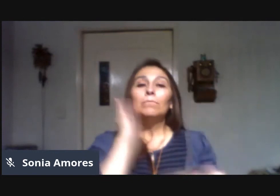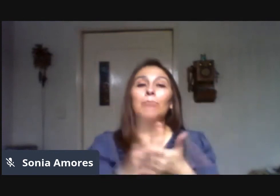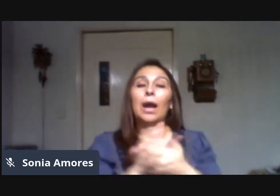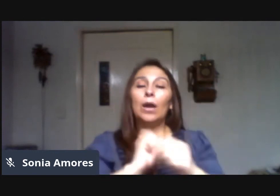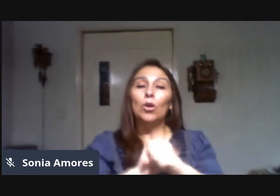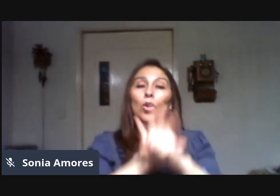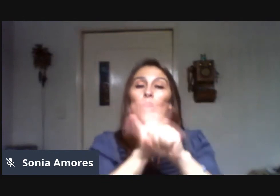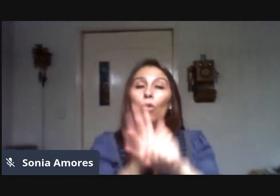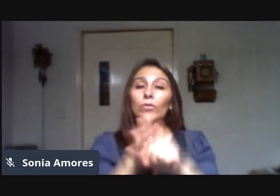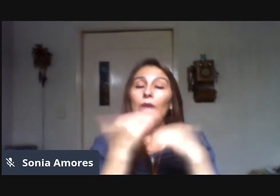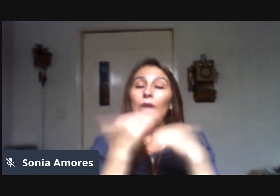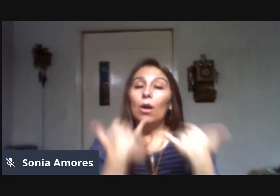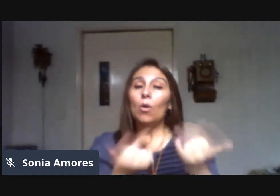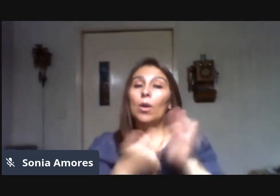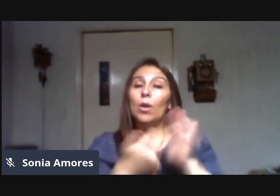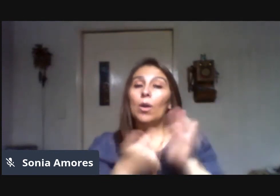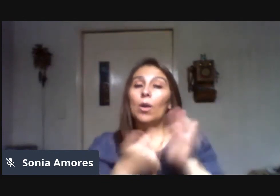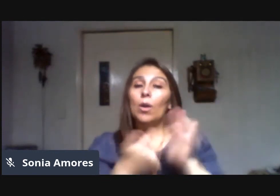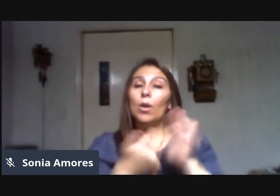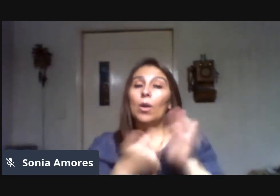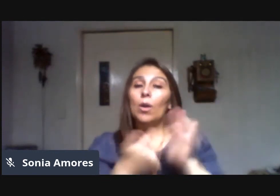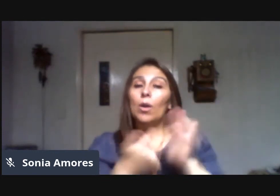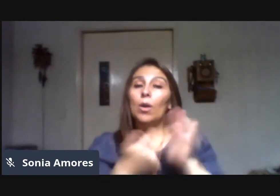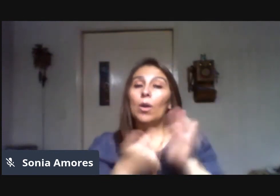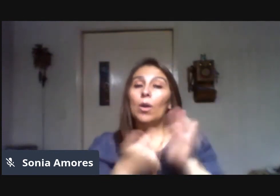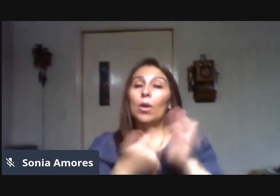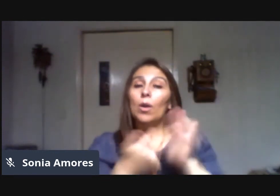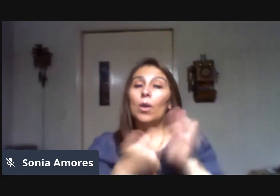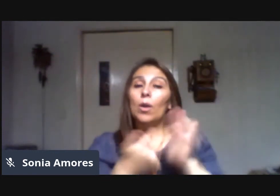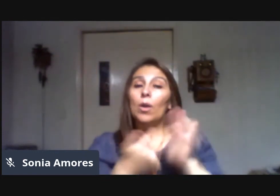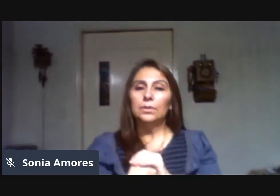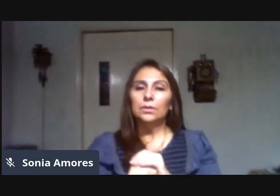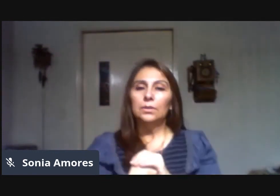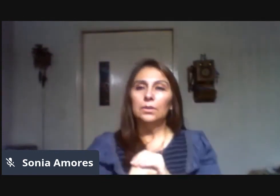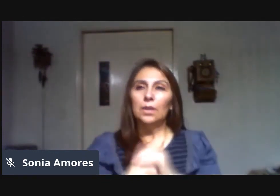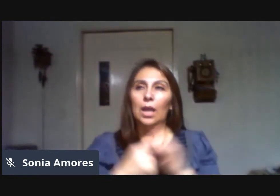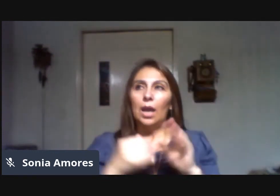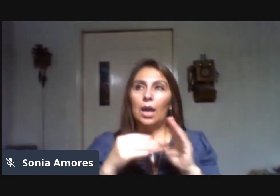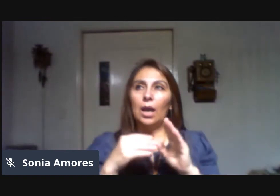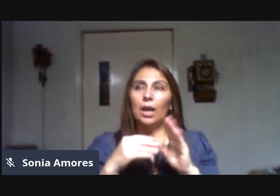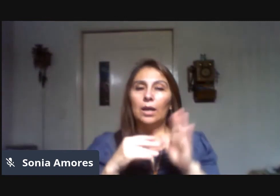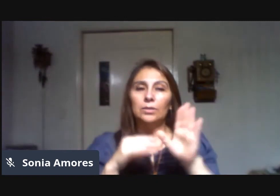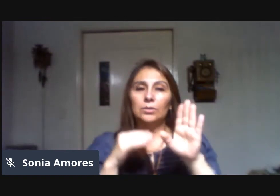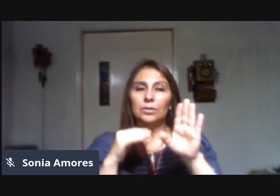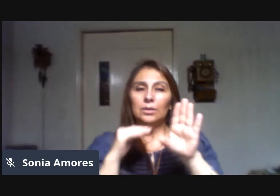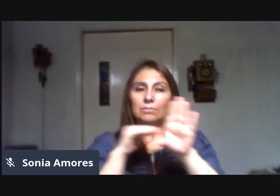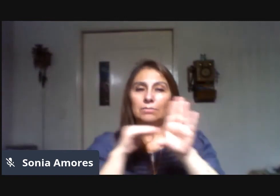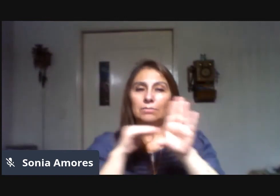puesto en tensión es el papel de las clases medias y ricas, ¿sí?